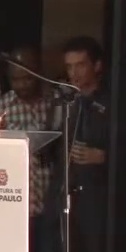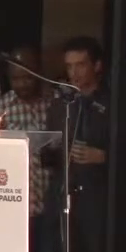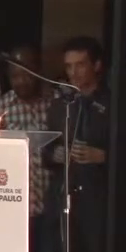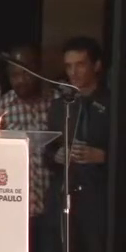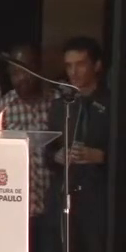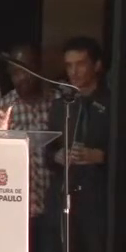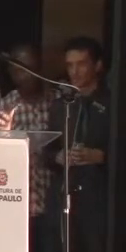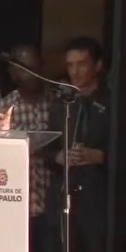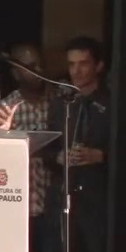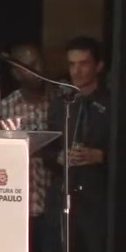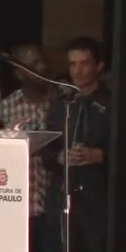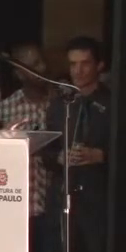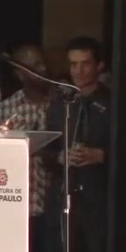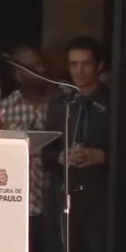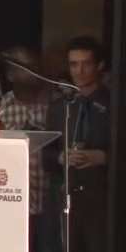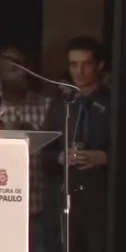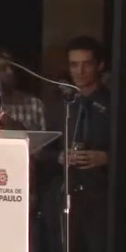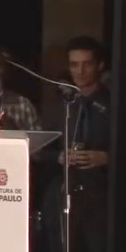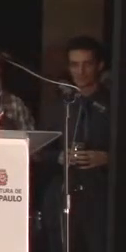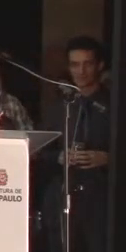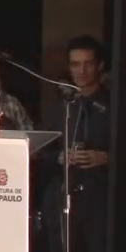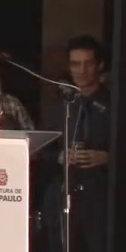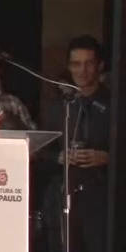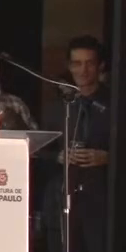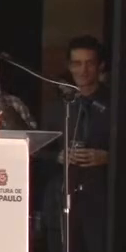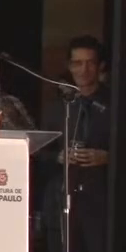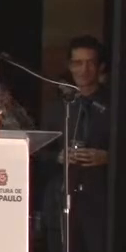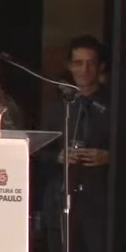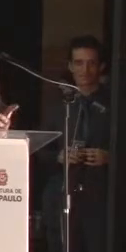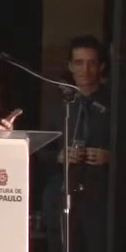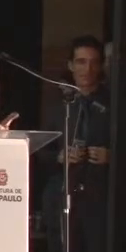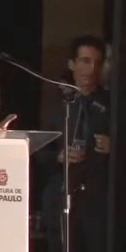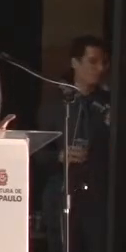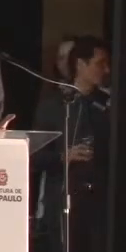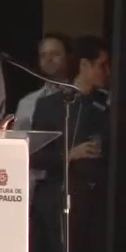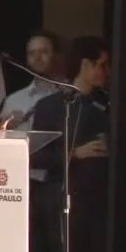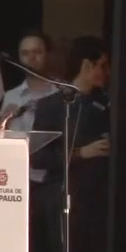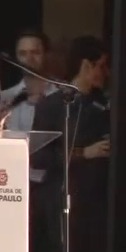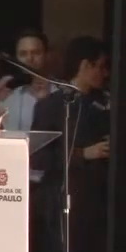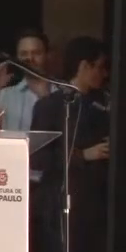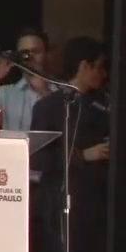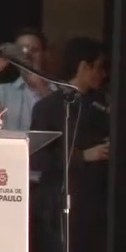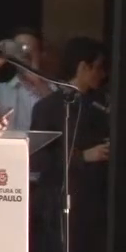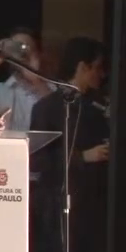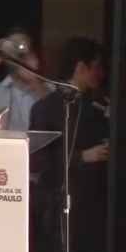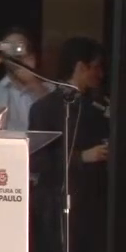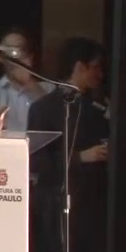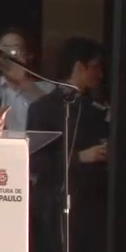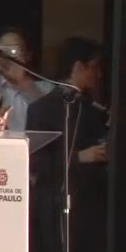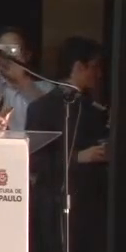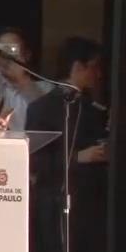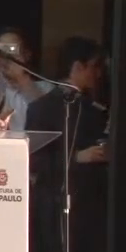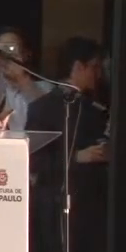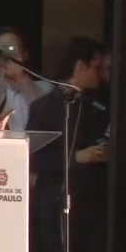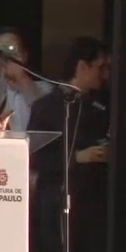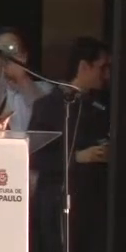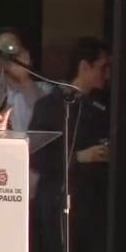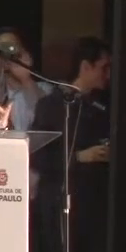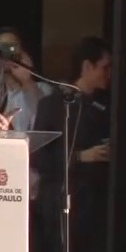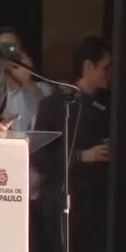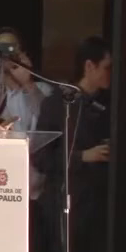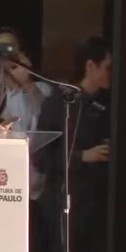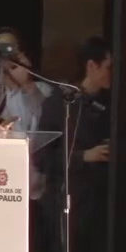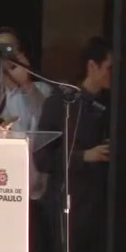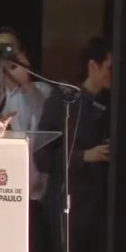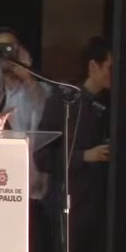é o melhor tributo que eu posso prestar a esses profissionais, sem os quais